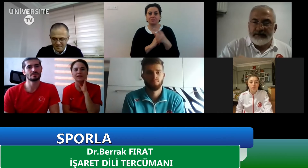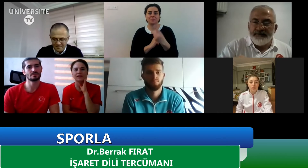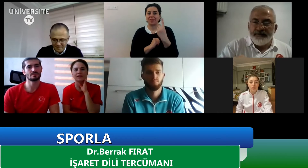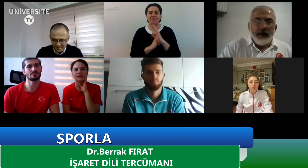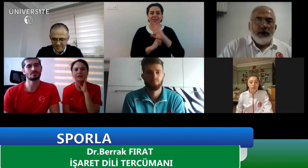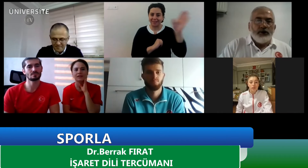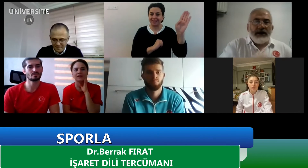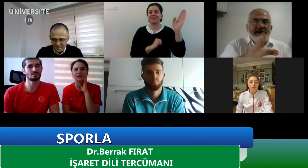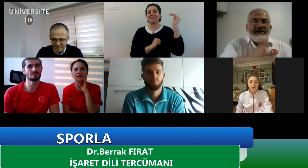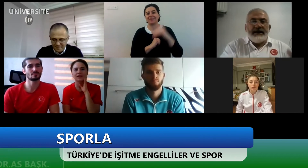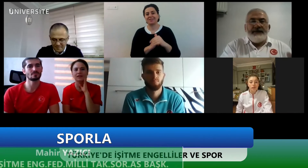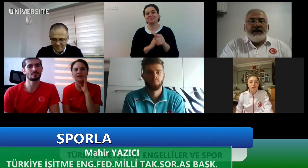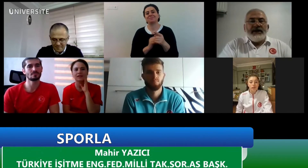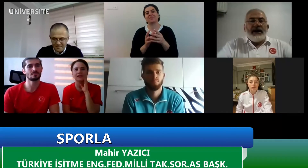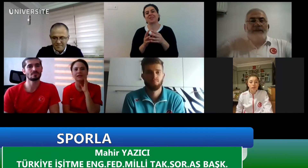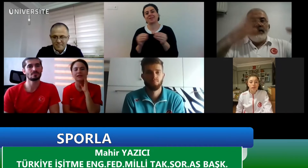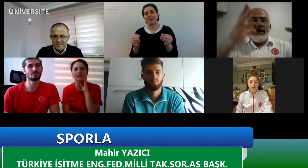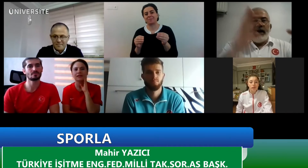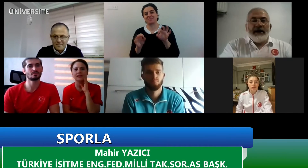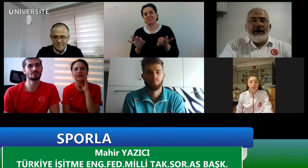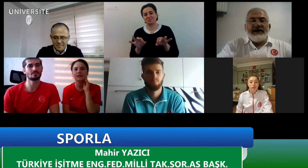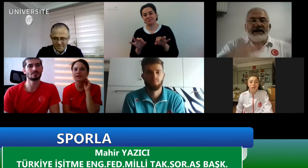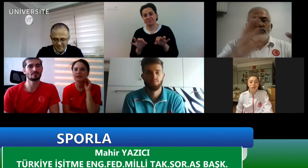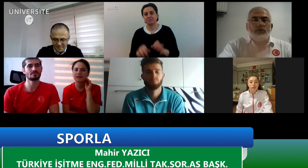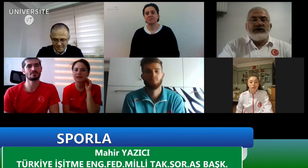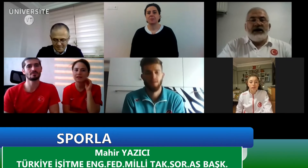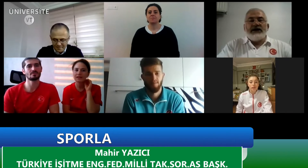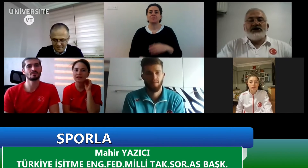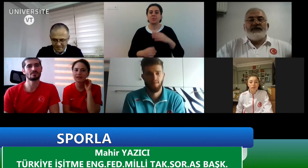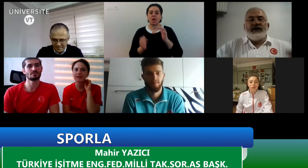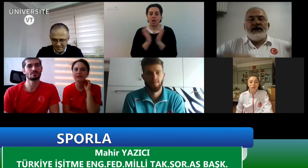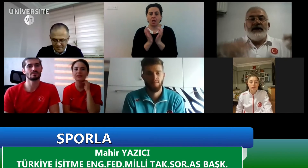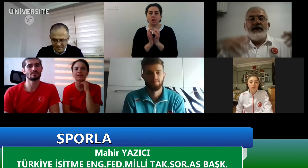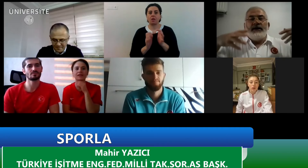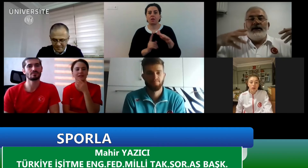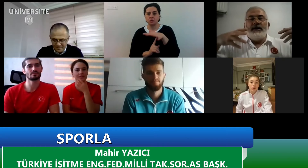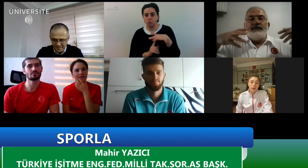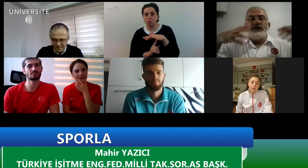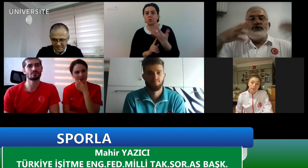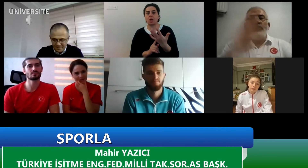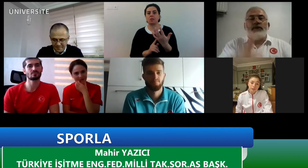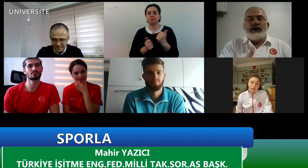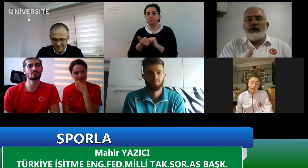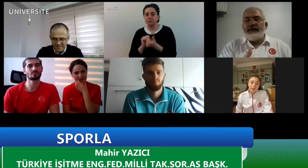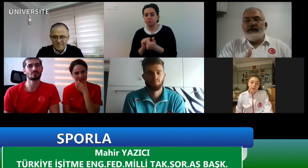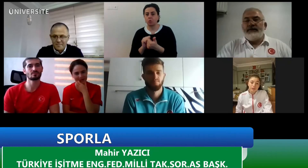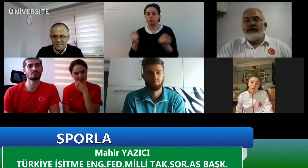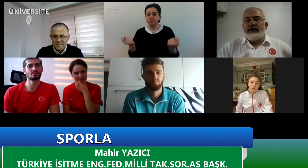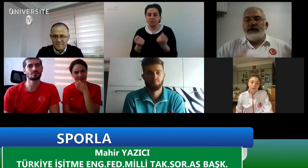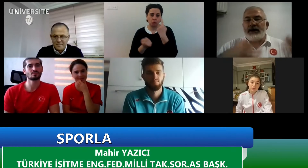al. Dolayısıyla yani ailede, sosyal yaşamda bir rol model